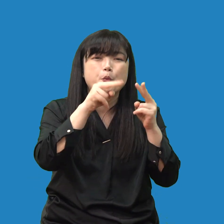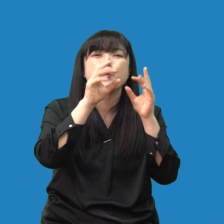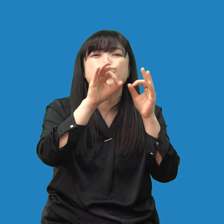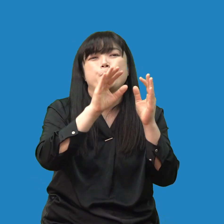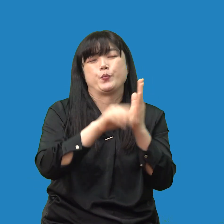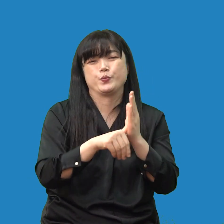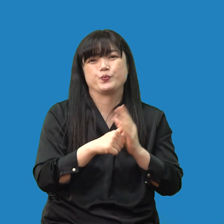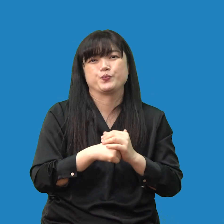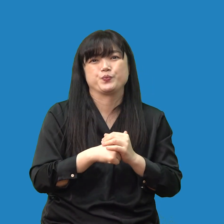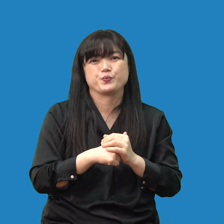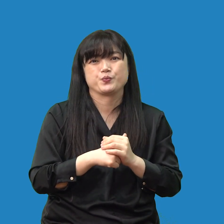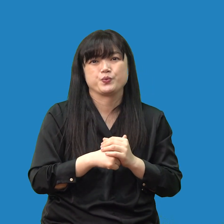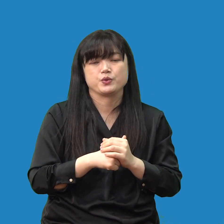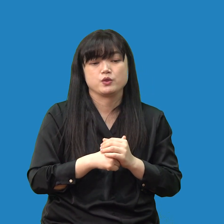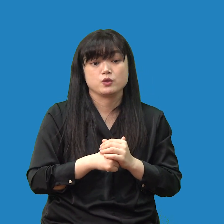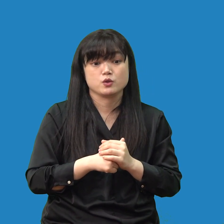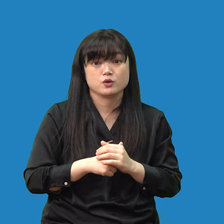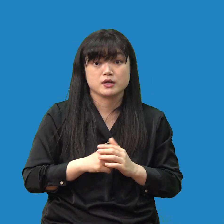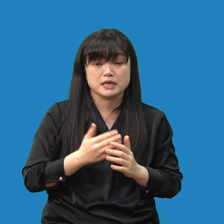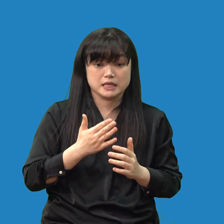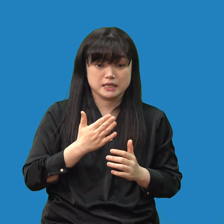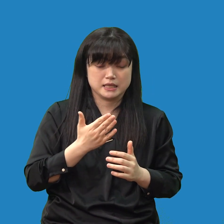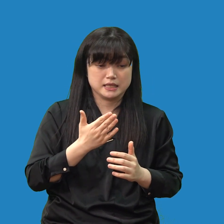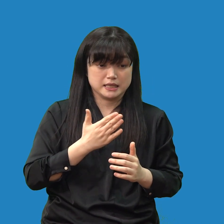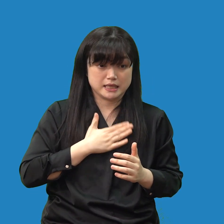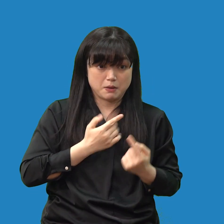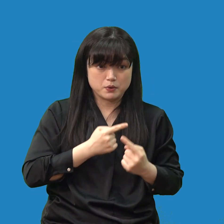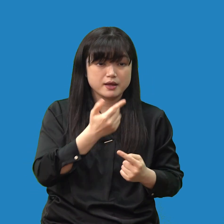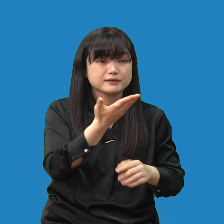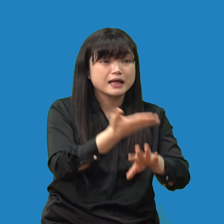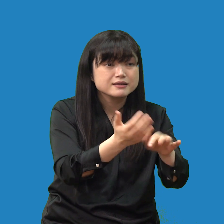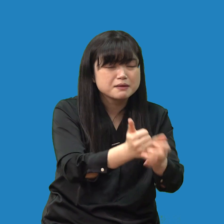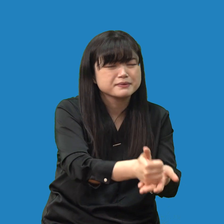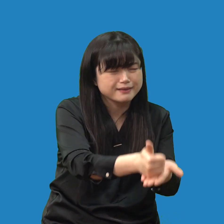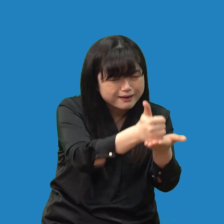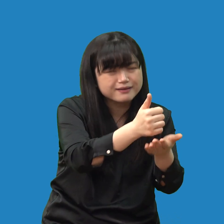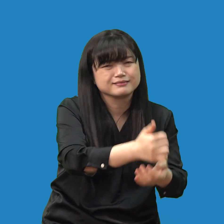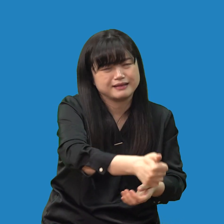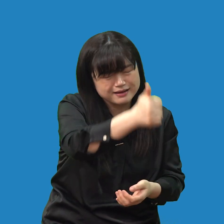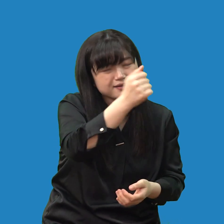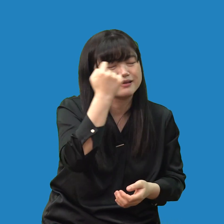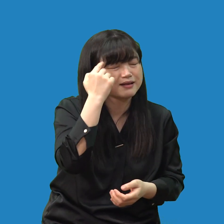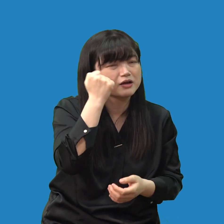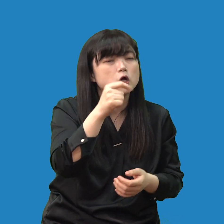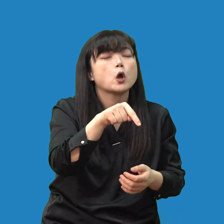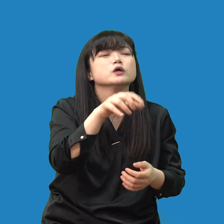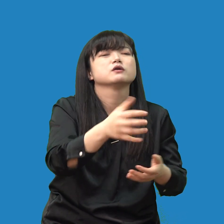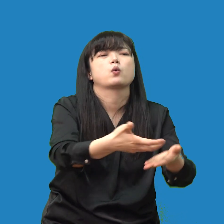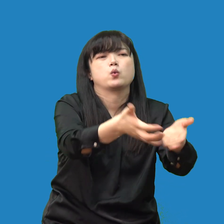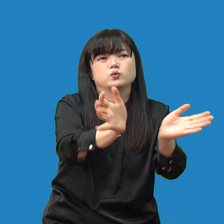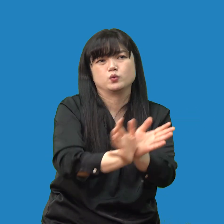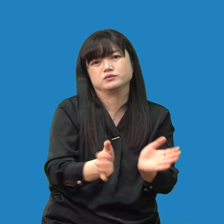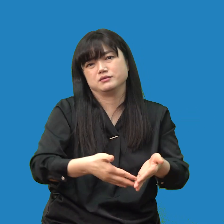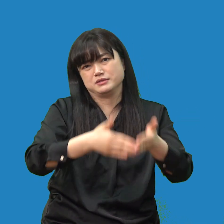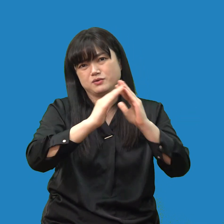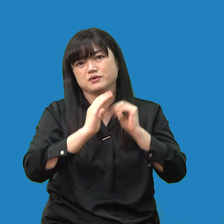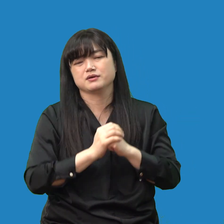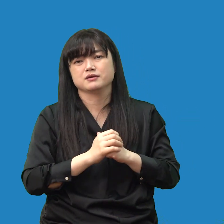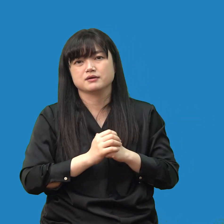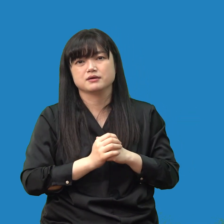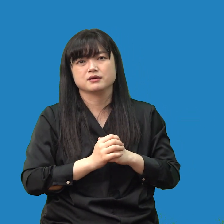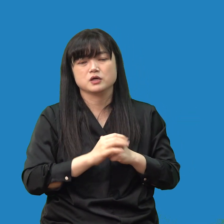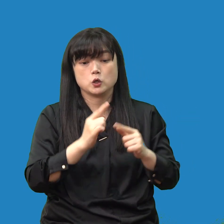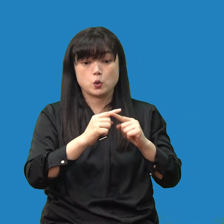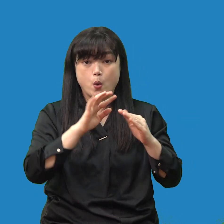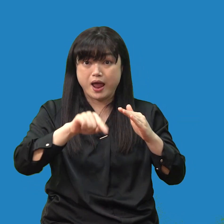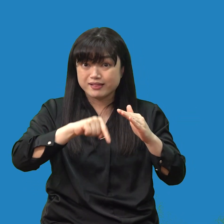때 우리는 나보다 남을 낮게 여길 수 있고, 거기에서 공동체가 세워집니다. 우리가